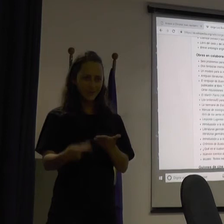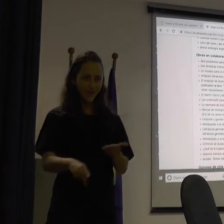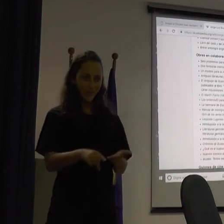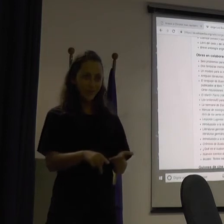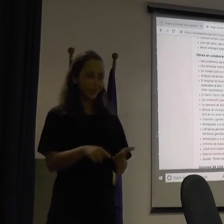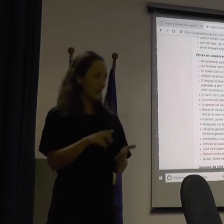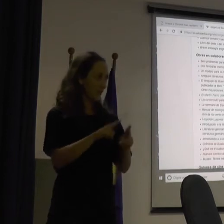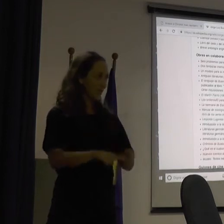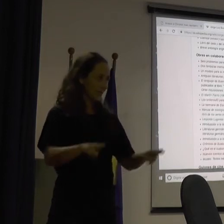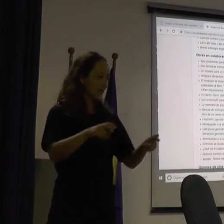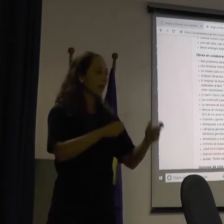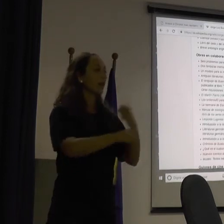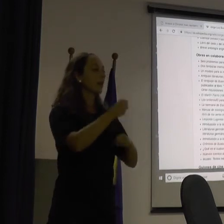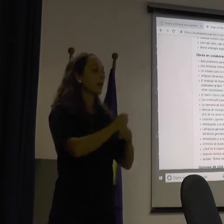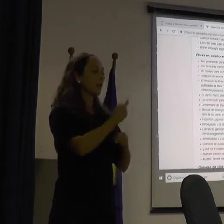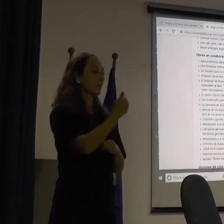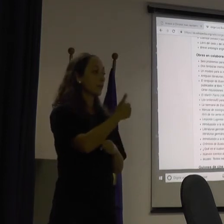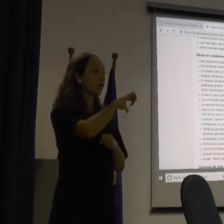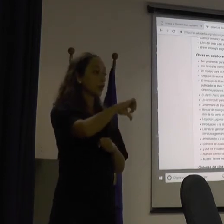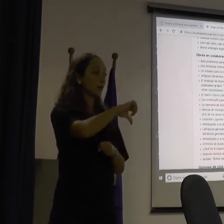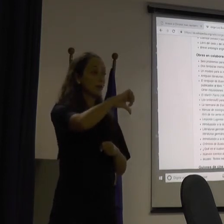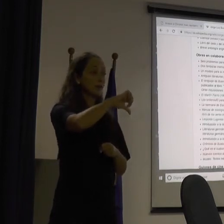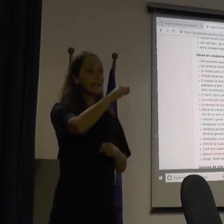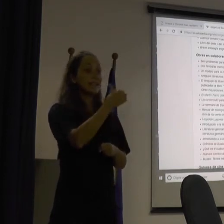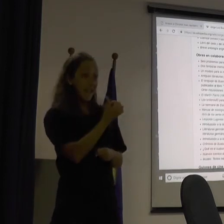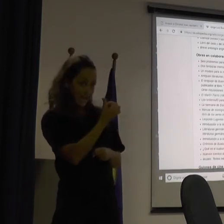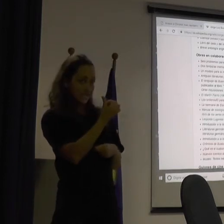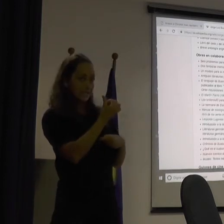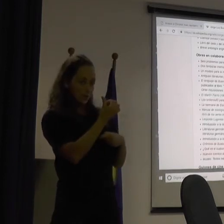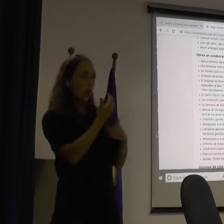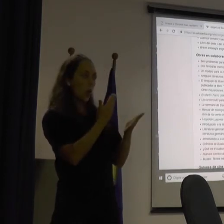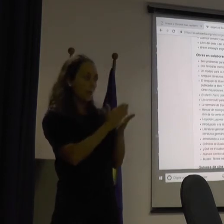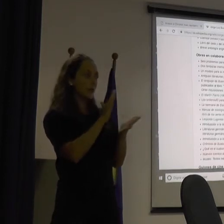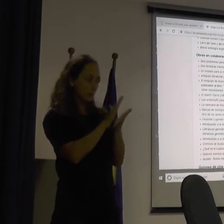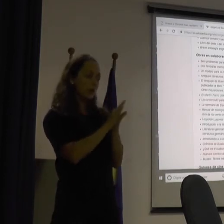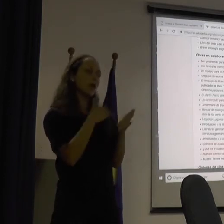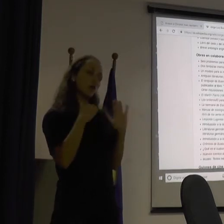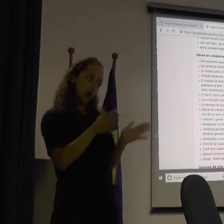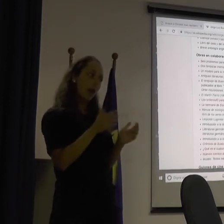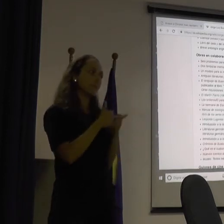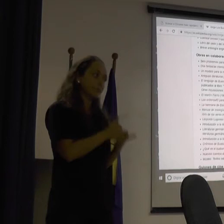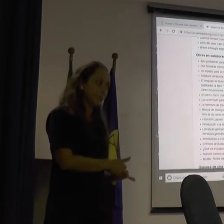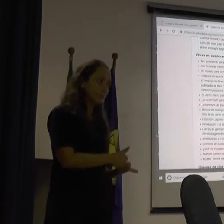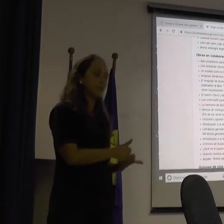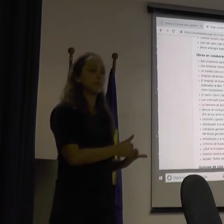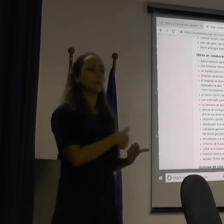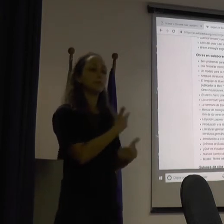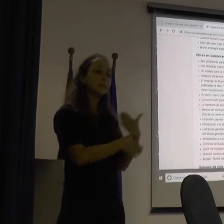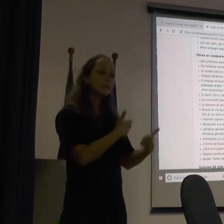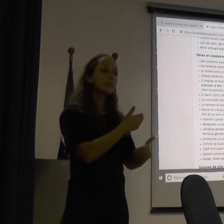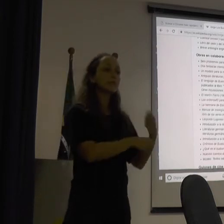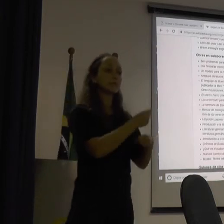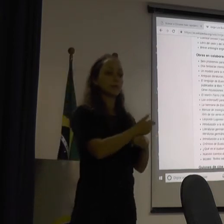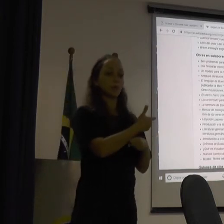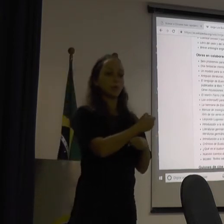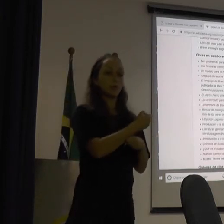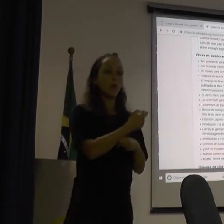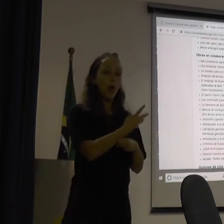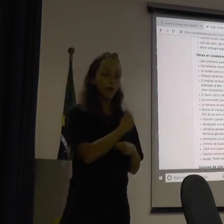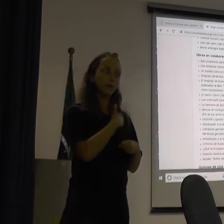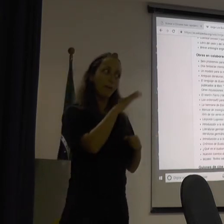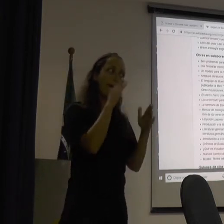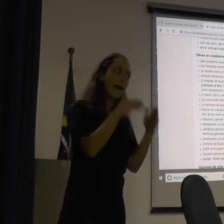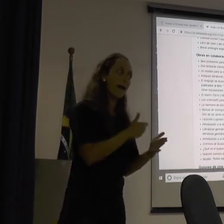nos últimos anos, eu tive mais tempo, eu tenho seguido sistematicamente as publicações